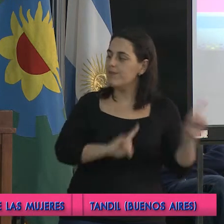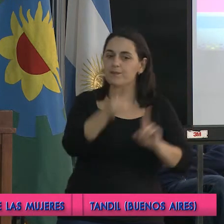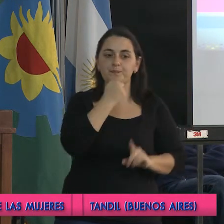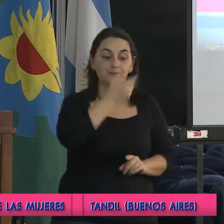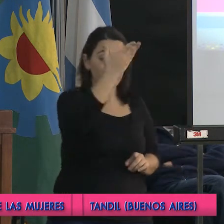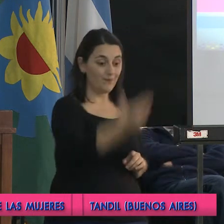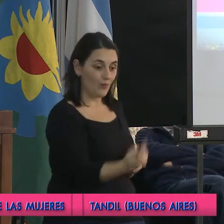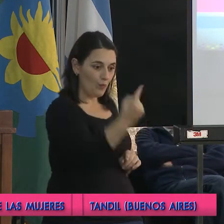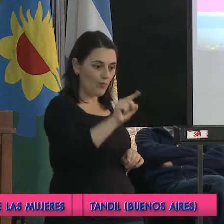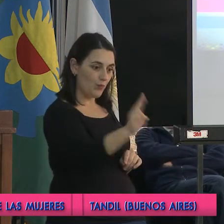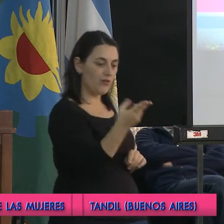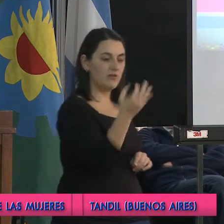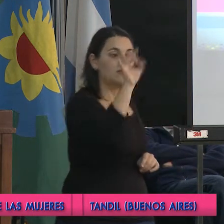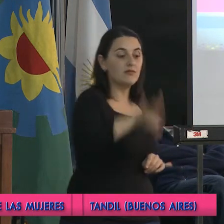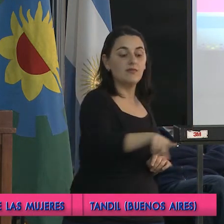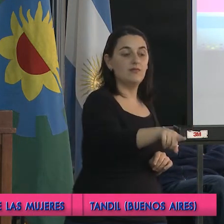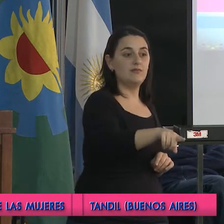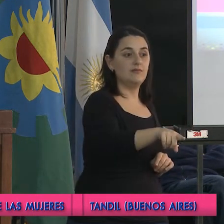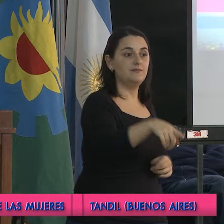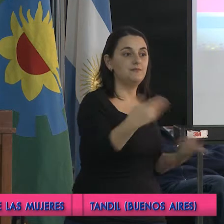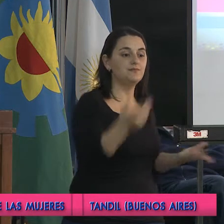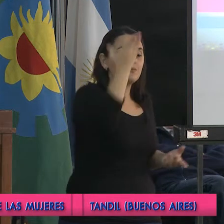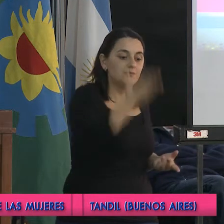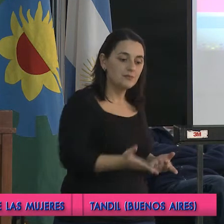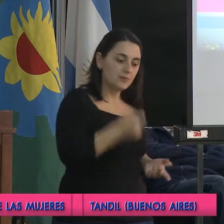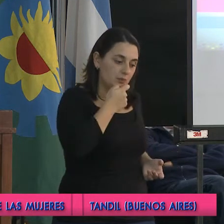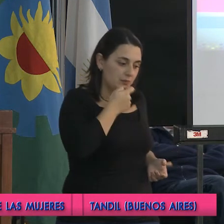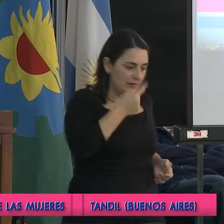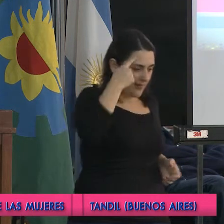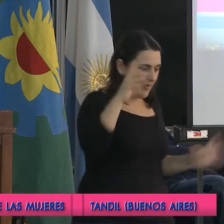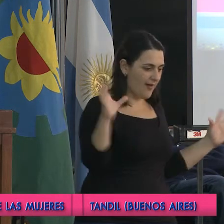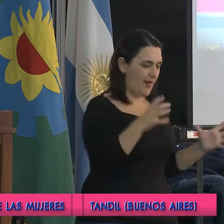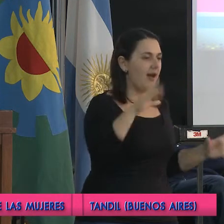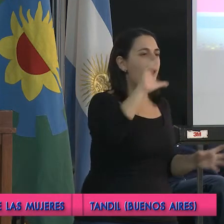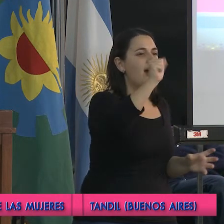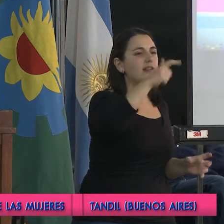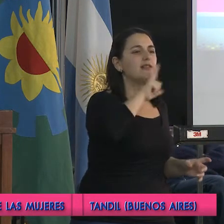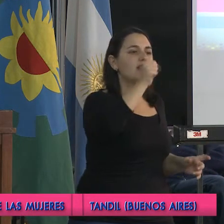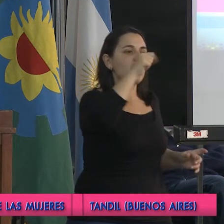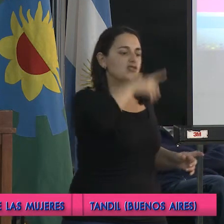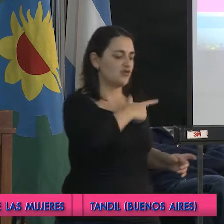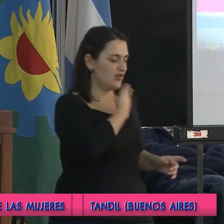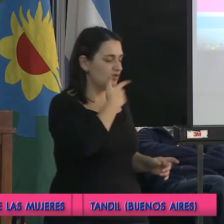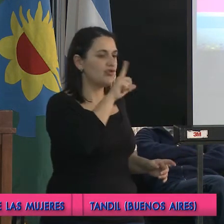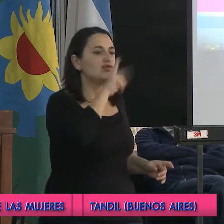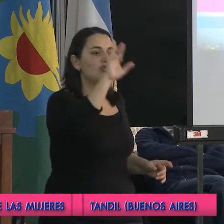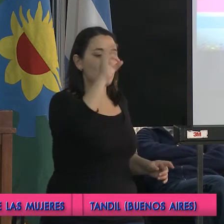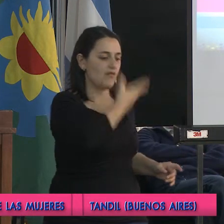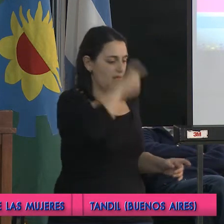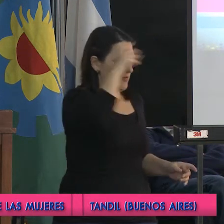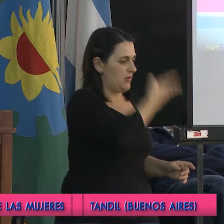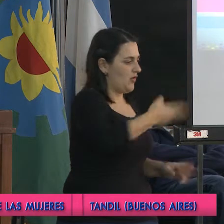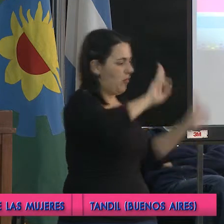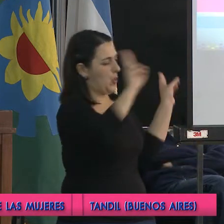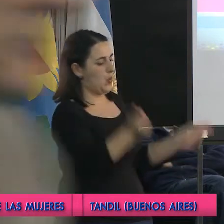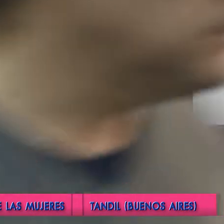una sola persona y la definición de catástrofe incluye un alto número de víctimas, me pregunto si